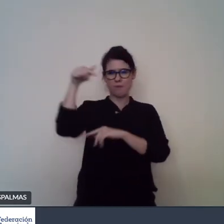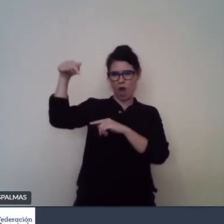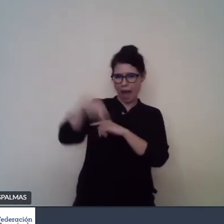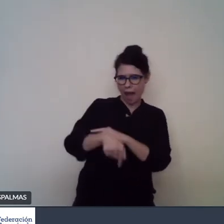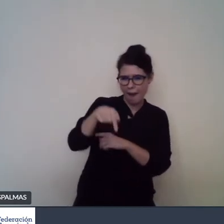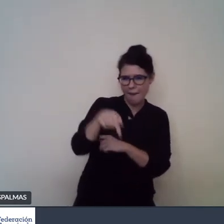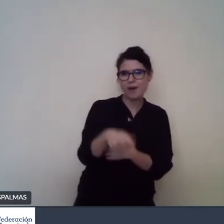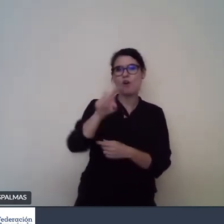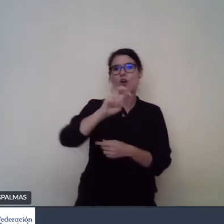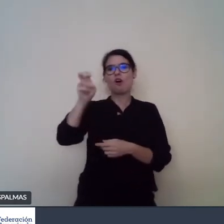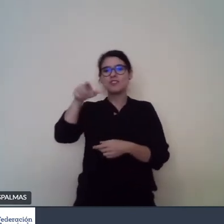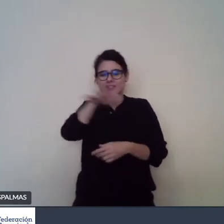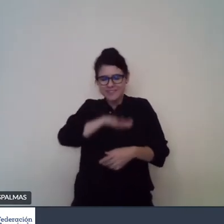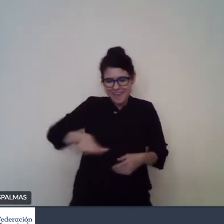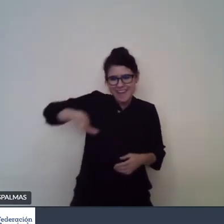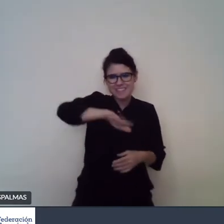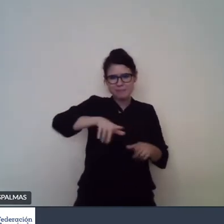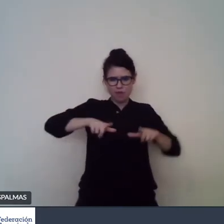al grande.